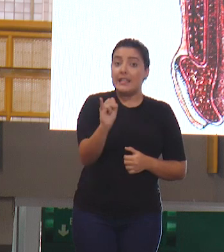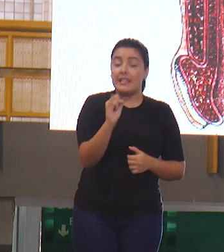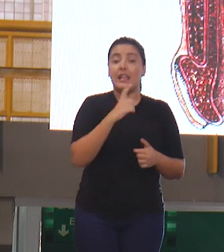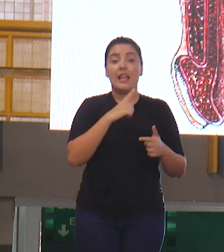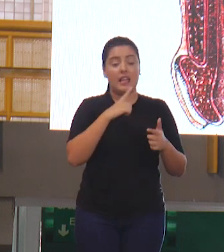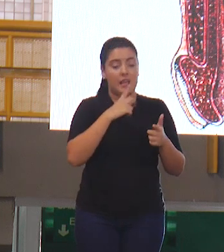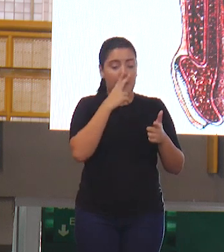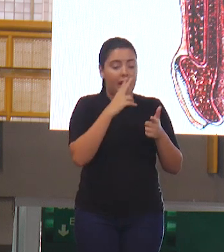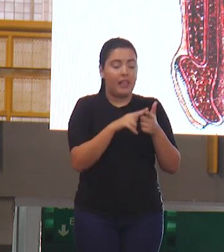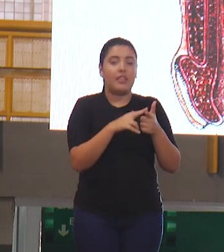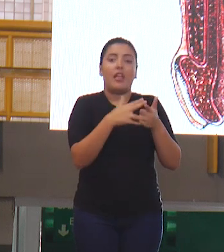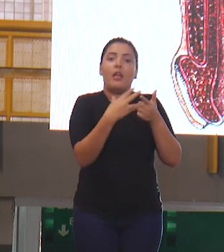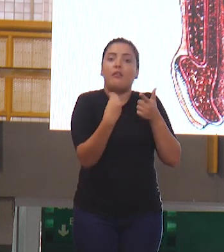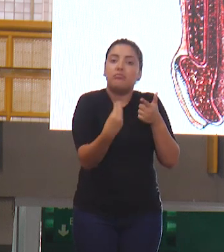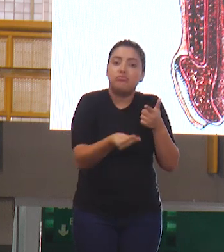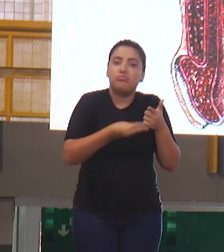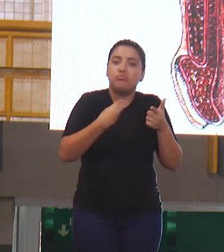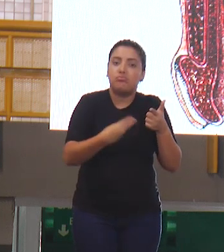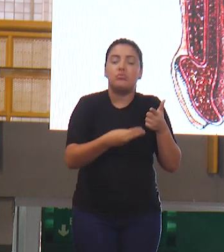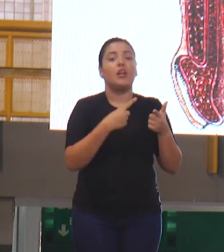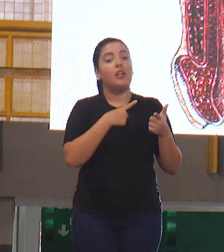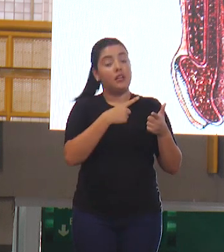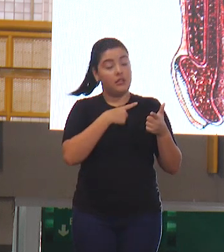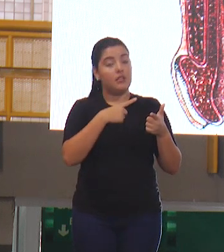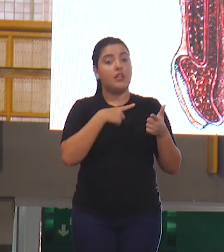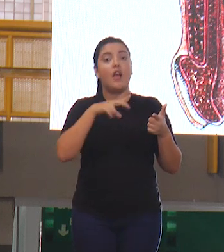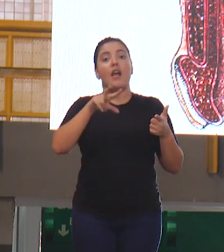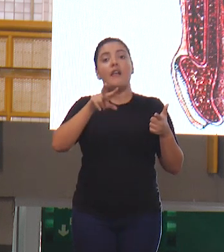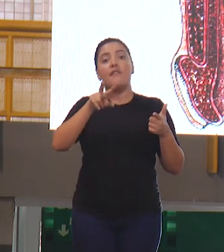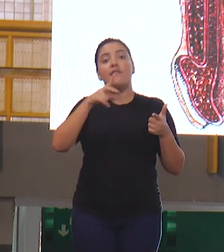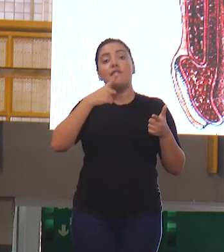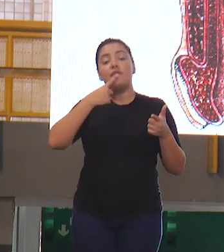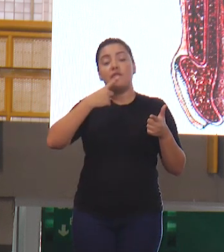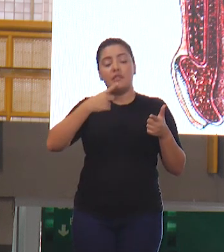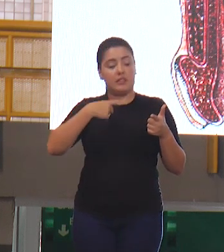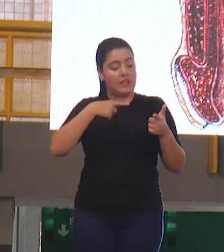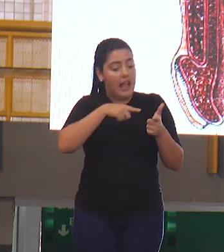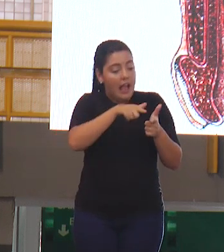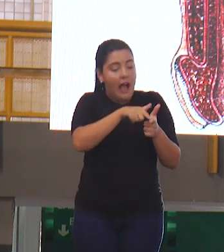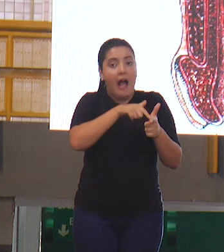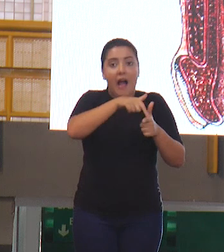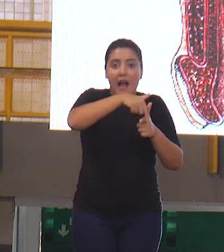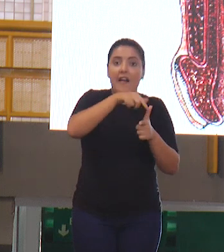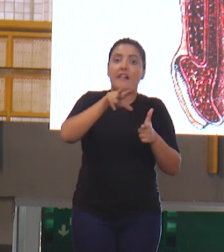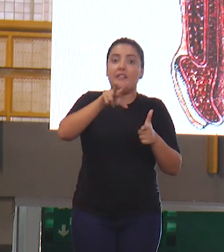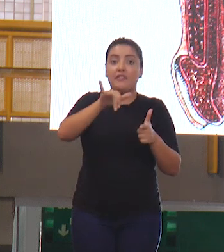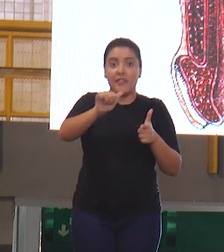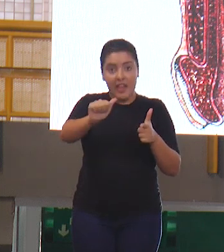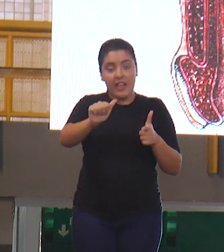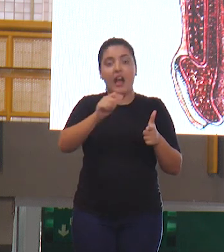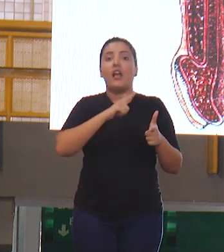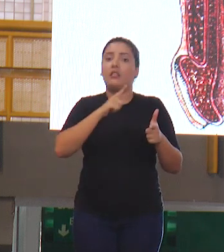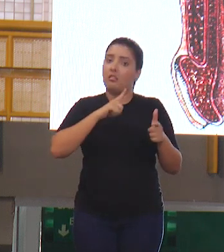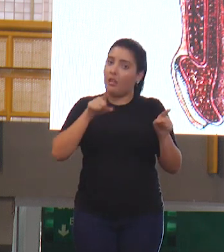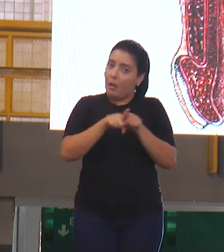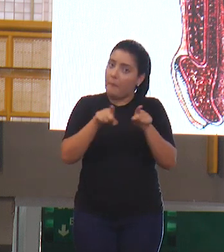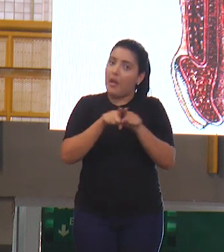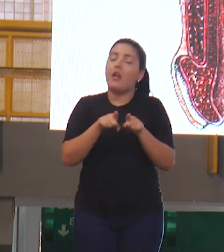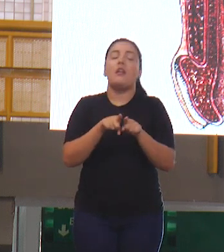encontra-se flácido, ele vai possuir as veias dilatadas e as artérias